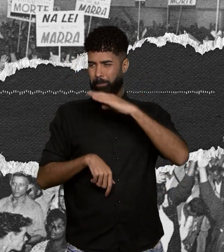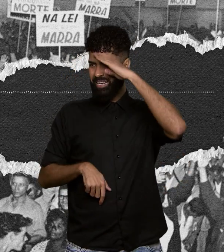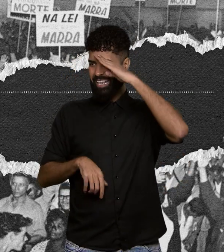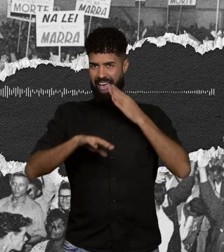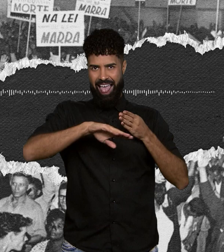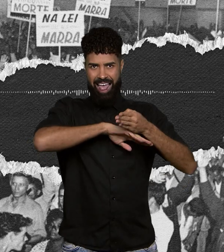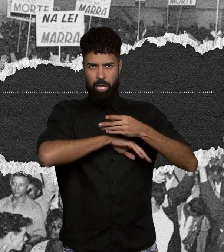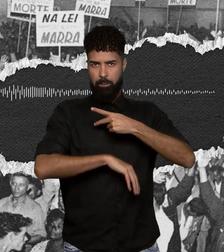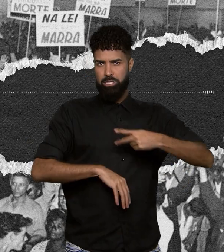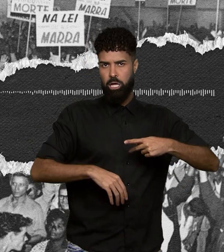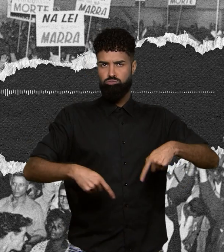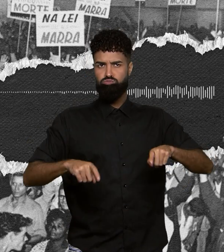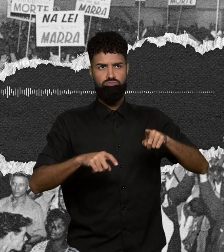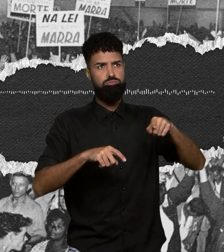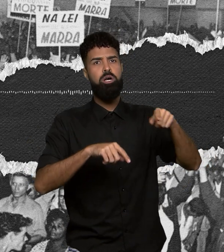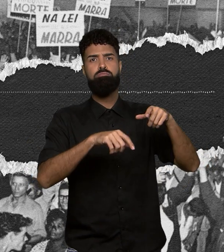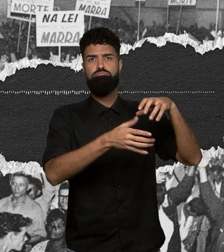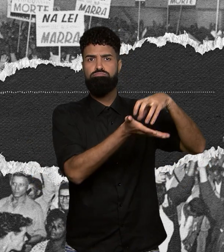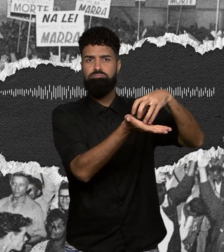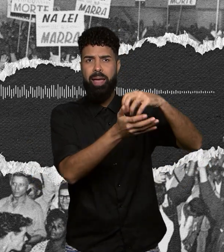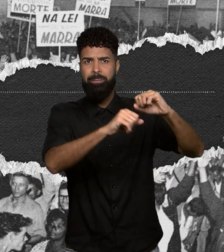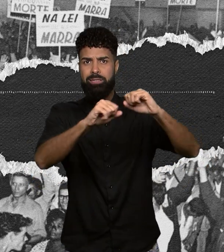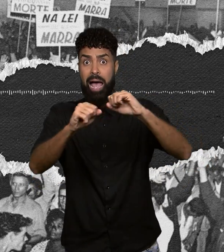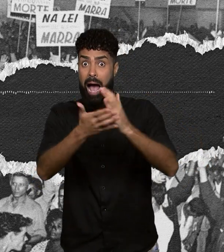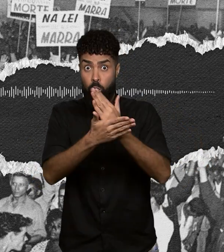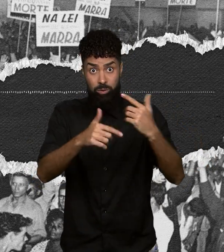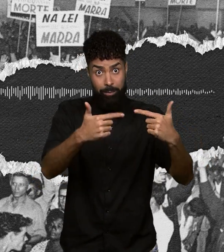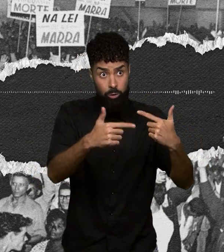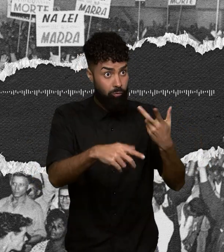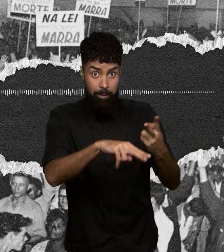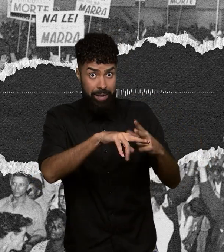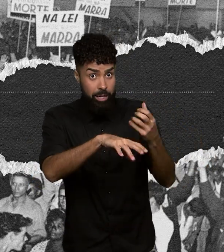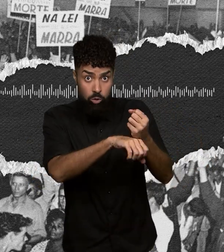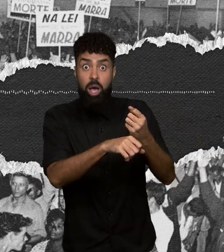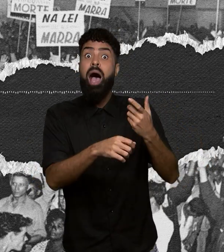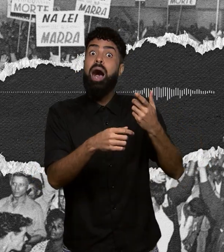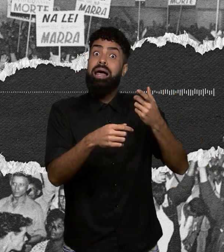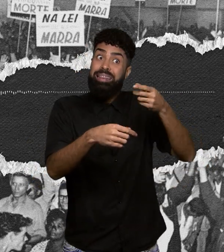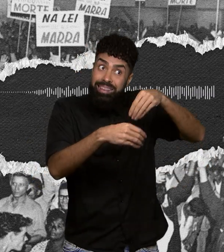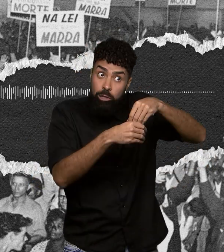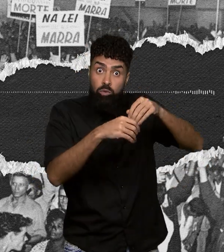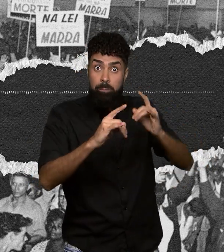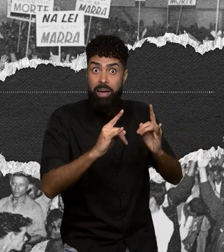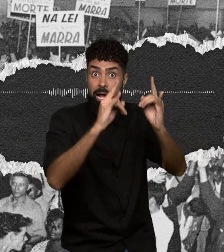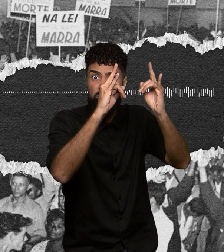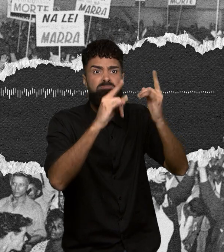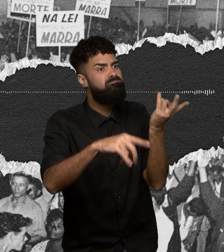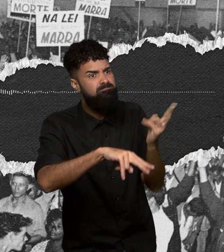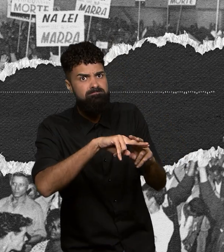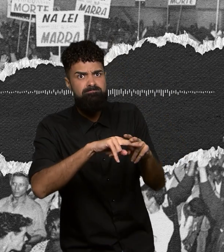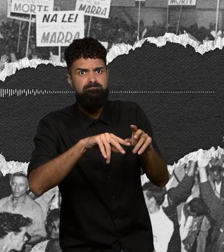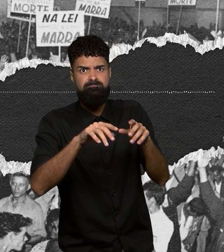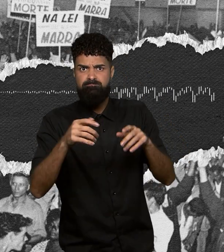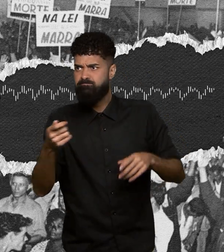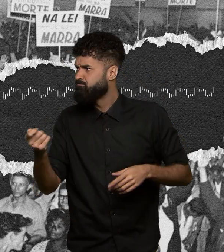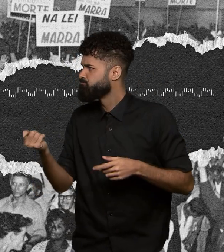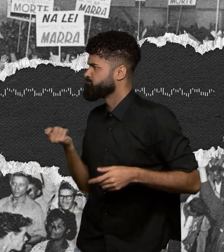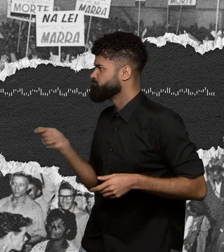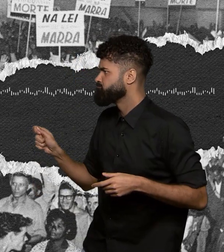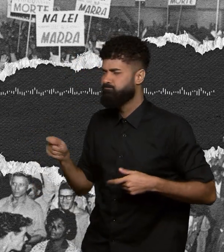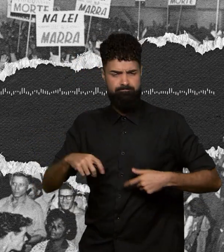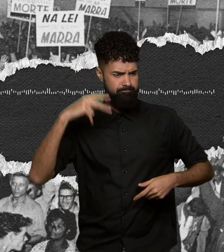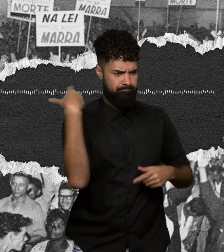situações em que os trabalhadores são presos e alguns inclusive dentro de unidades da empresa onde acontecem sessões de